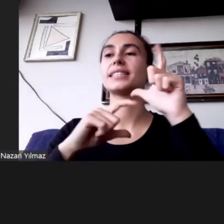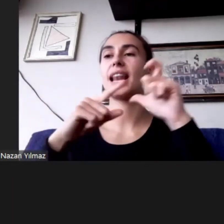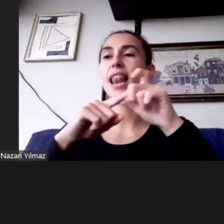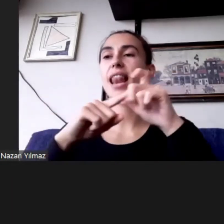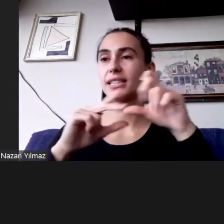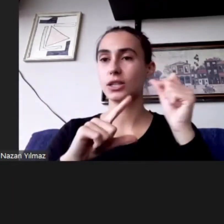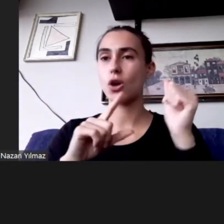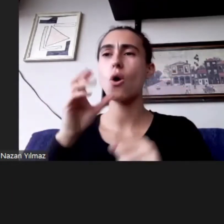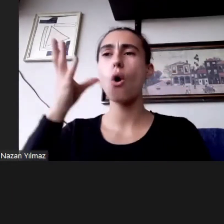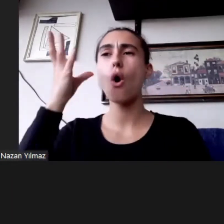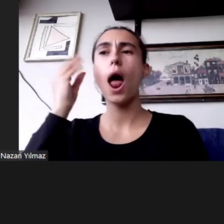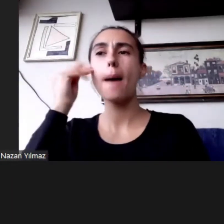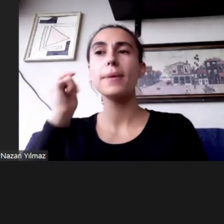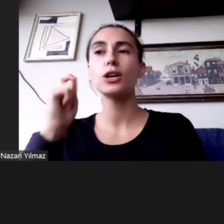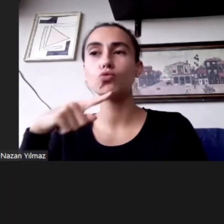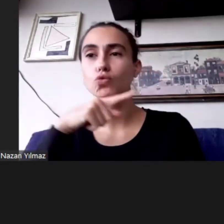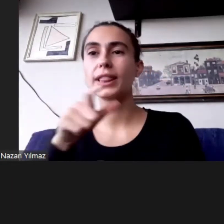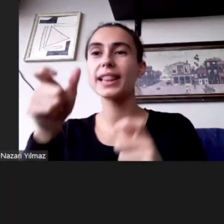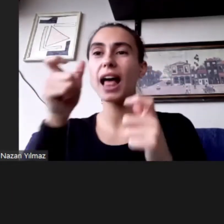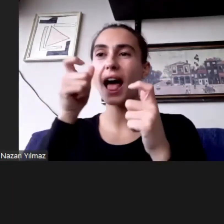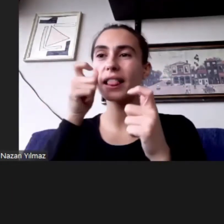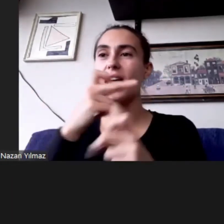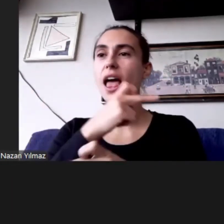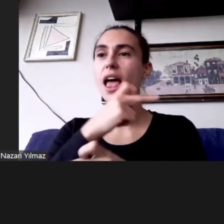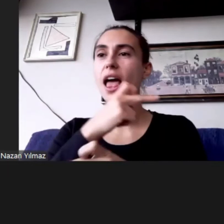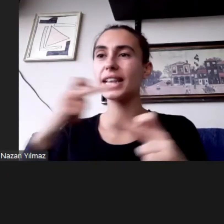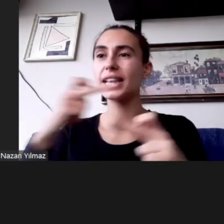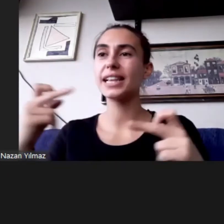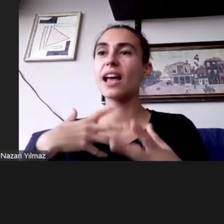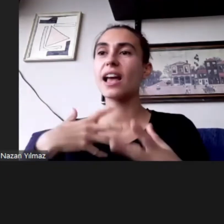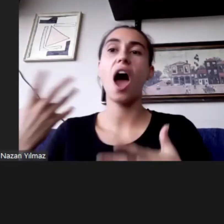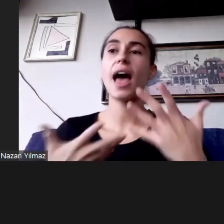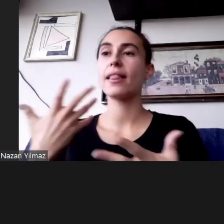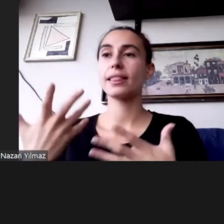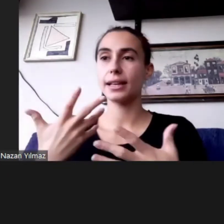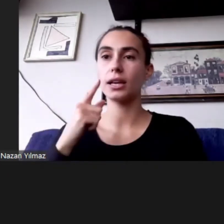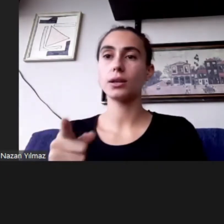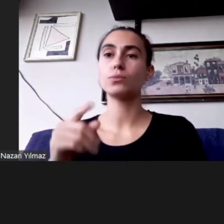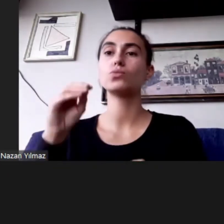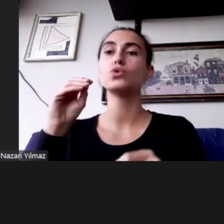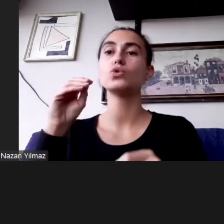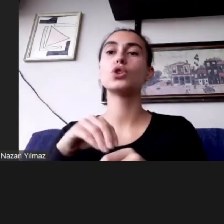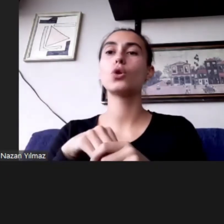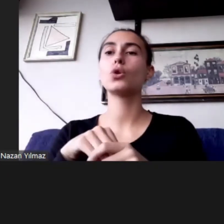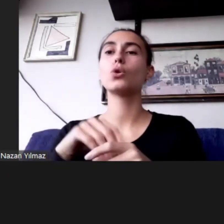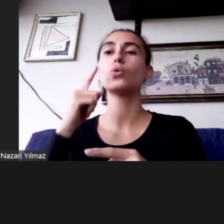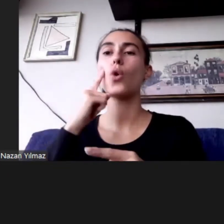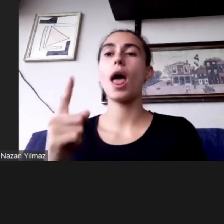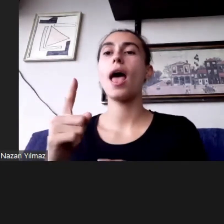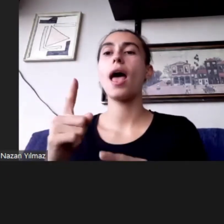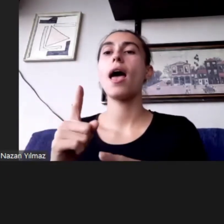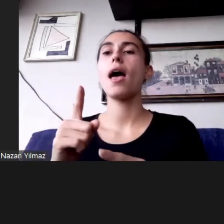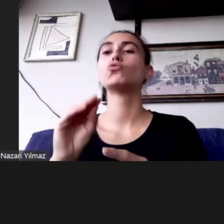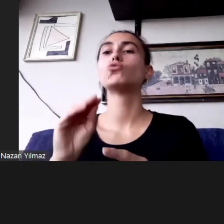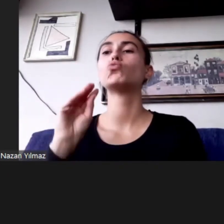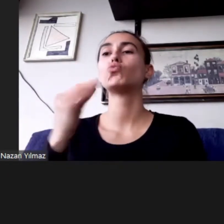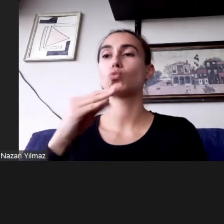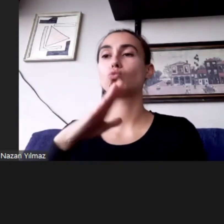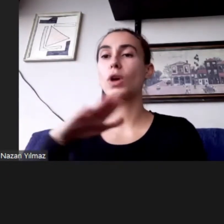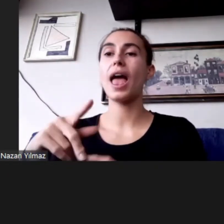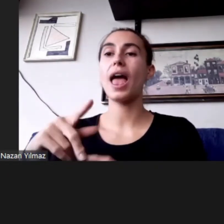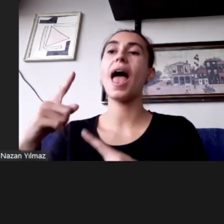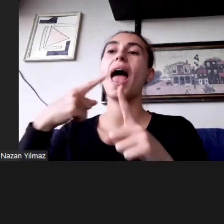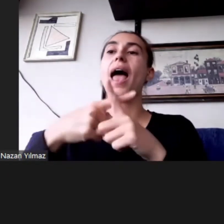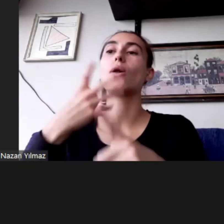öğrenme güçlüğü, dikkat eksikliği ve hiperaktivite bozukluğu ve dürtüsel denetim farklılıkları bulunan çocuklar, buna ek olarak